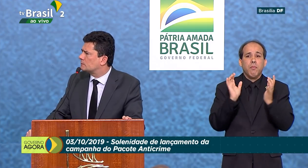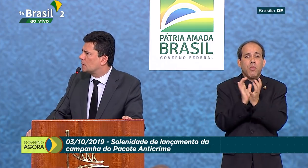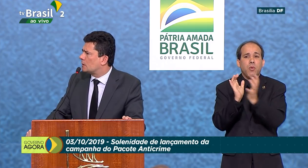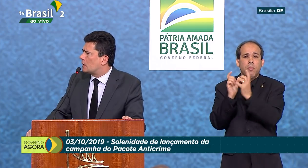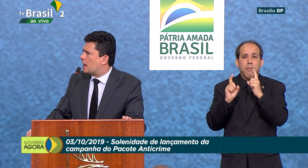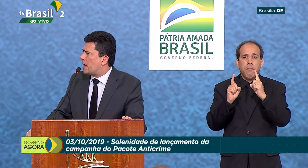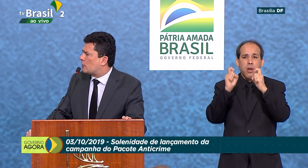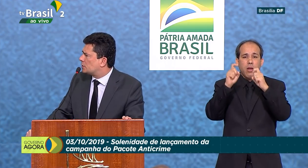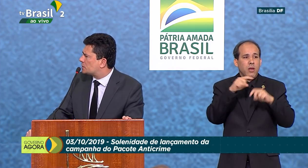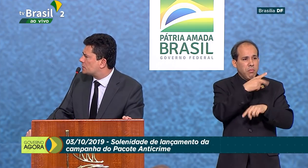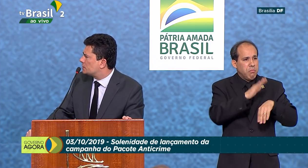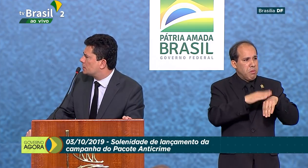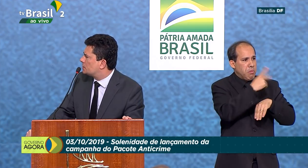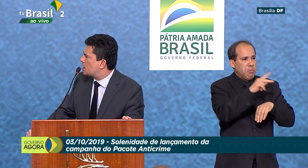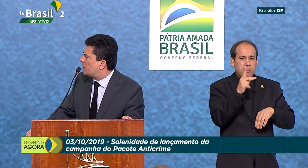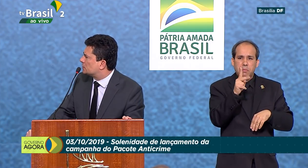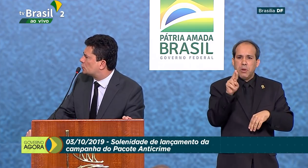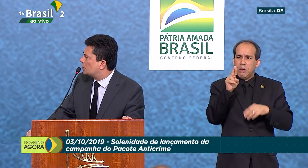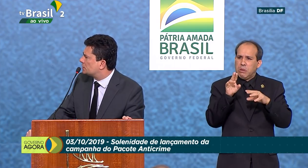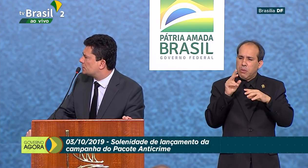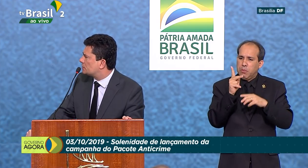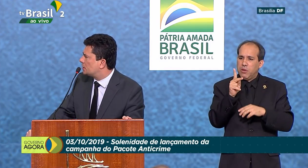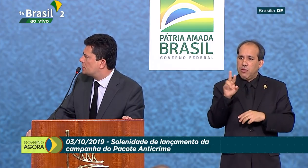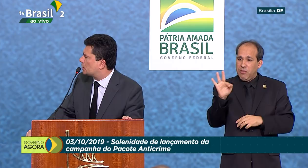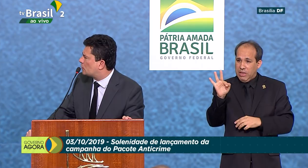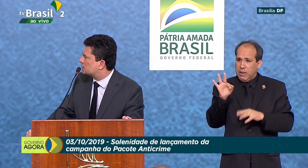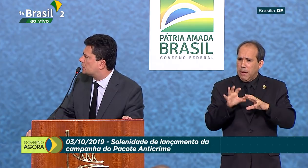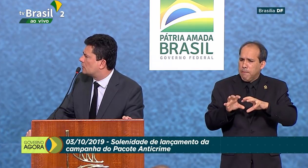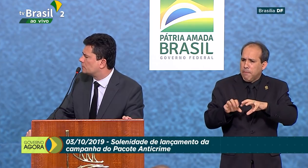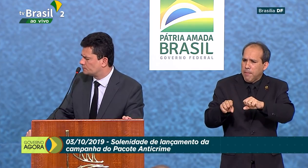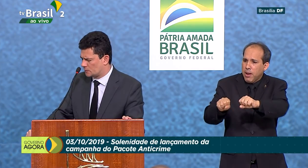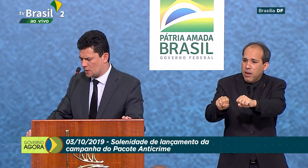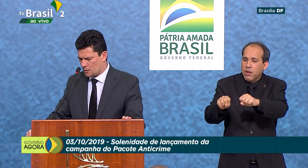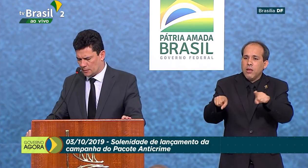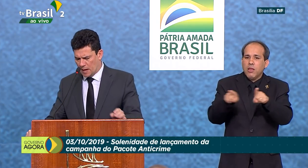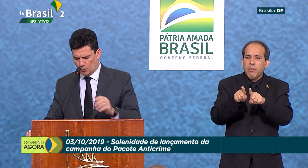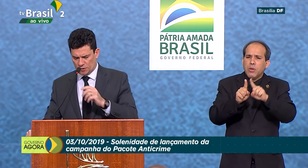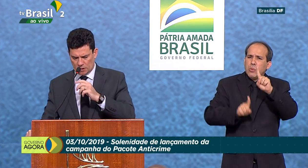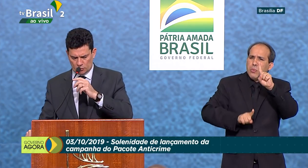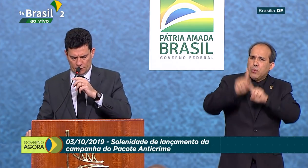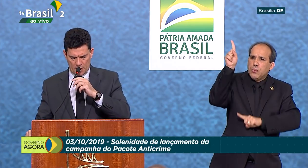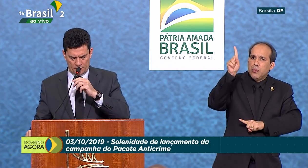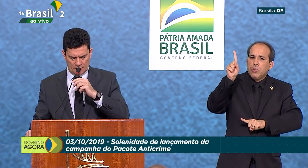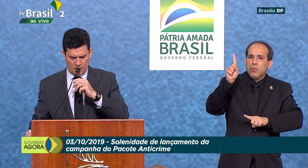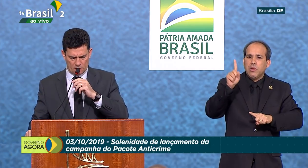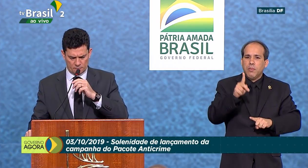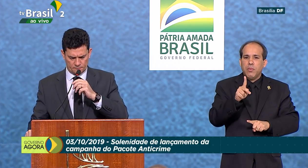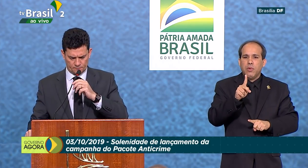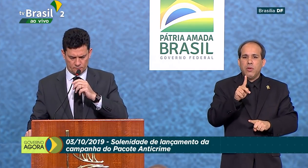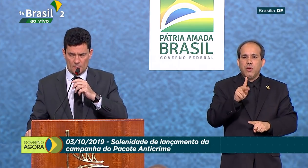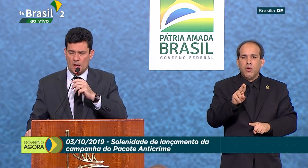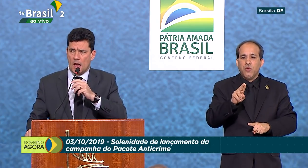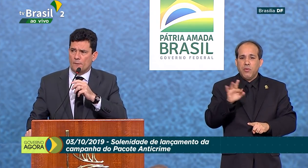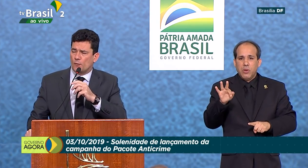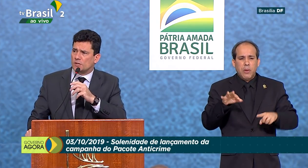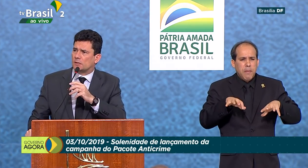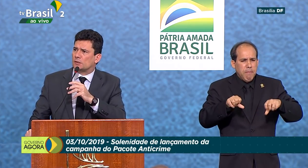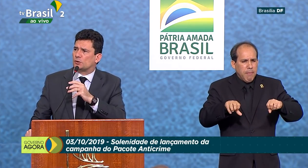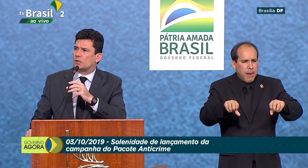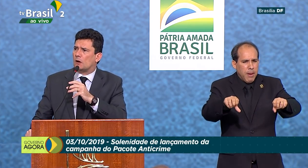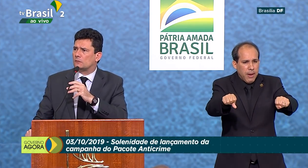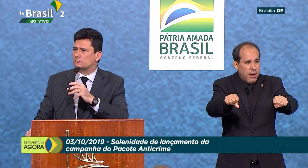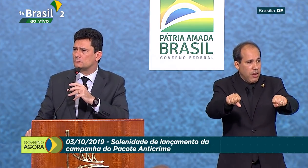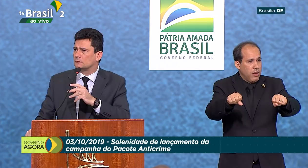Federal, recordes de apreensões e de atuação da Polícia Rodoviária Federal. A